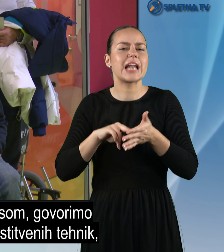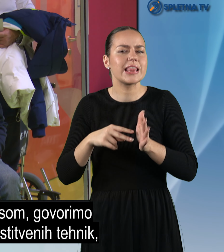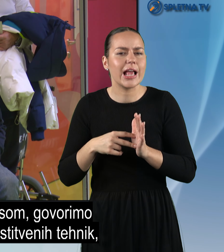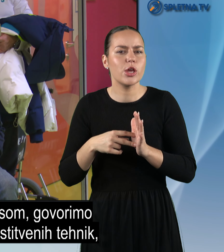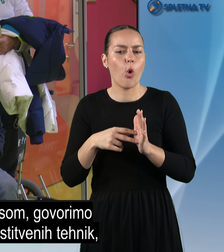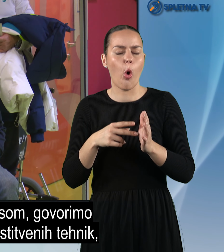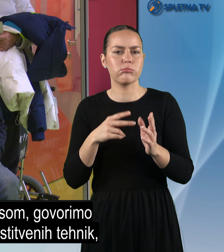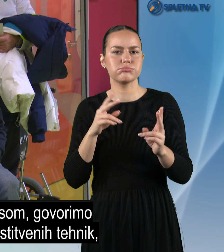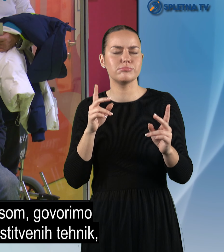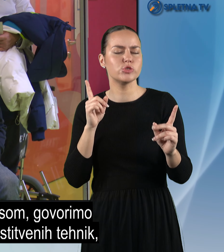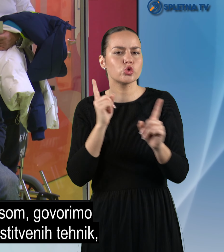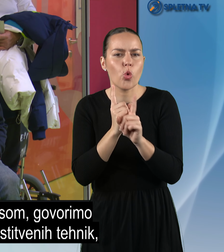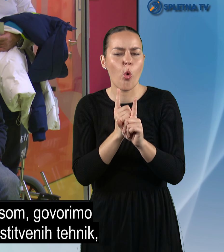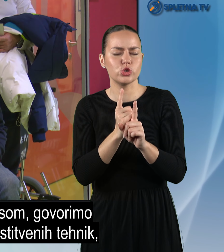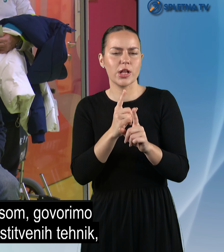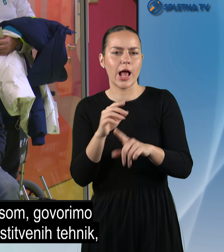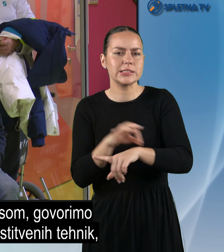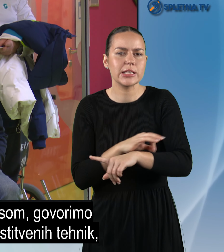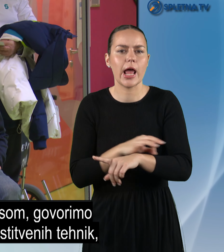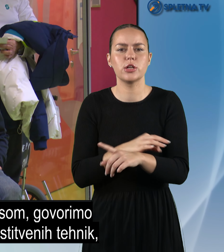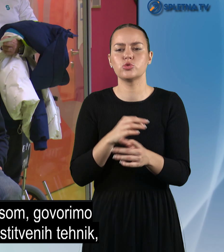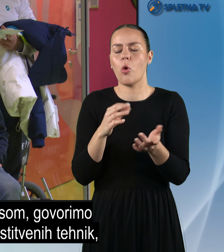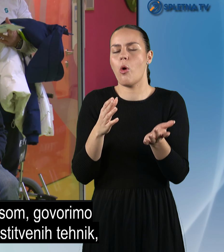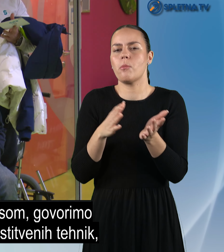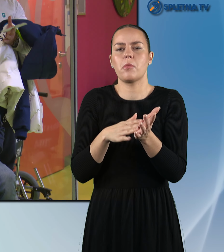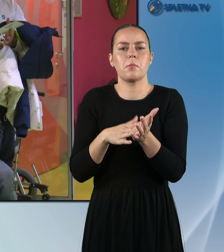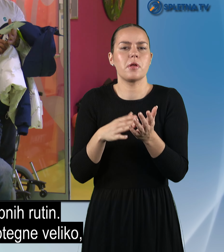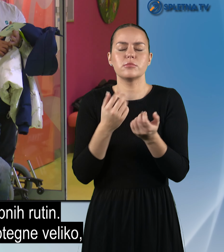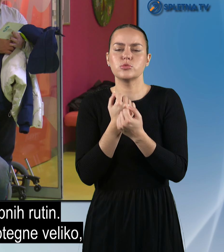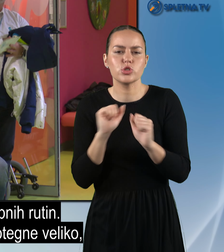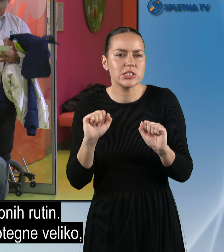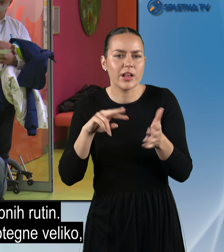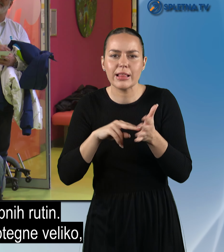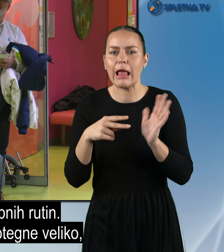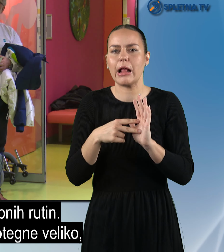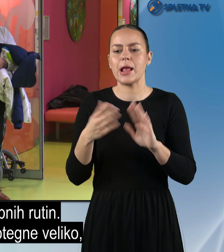stresom, govorimo o kontekstu relaksacijskih tehnik, nekih